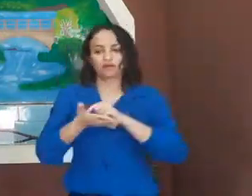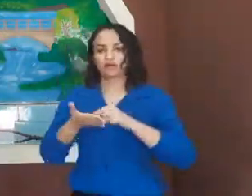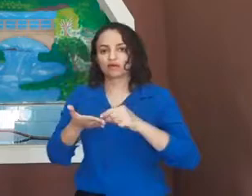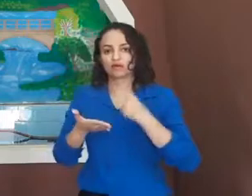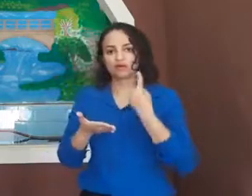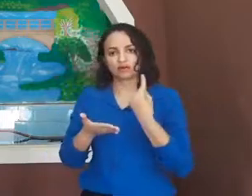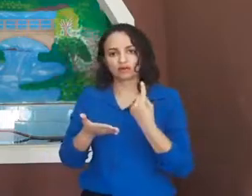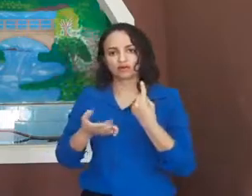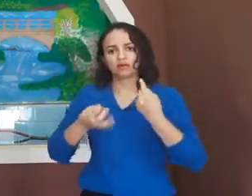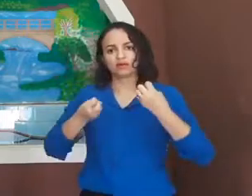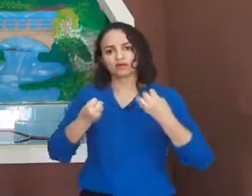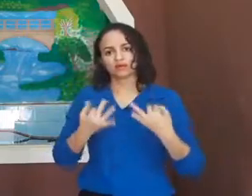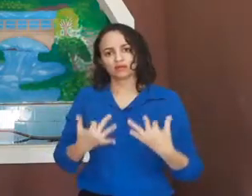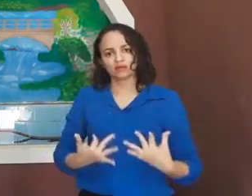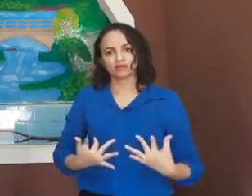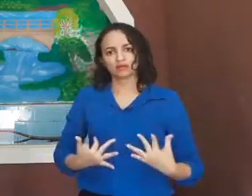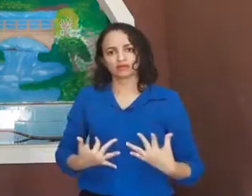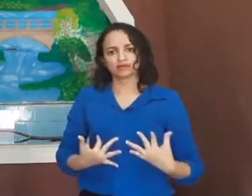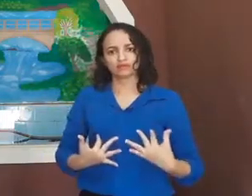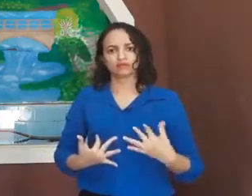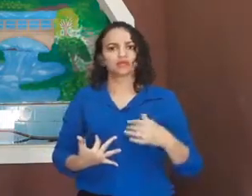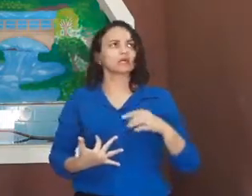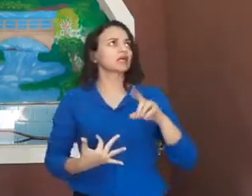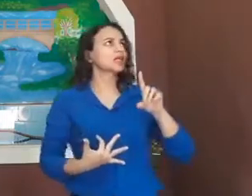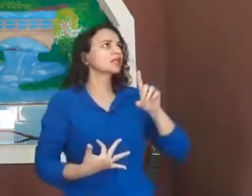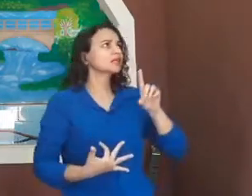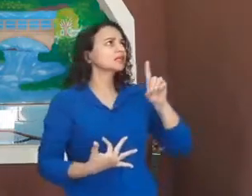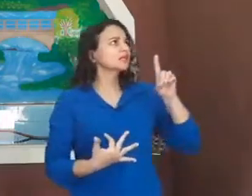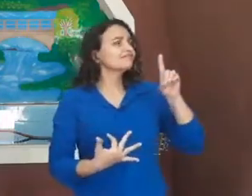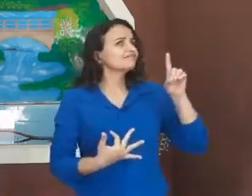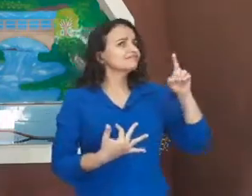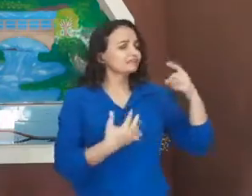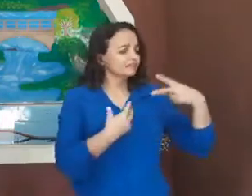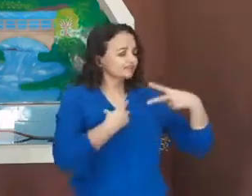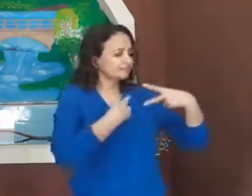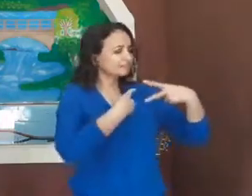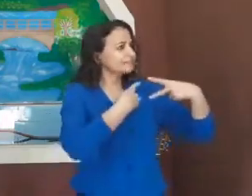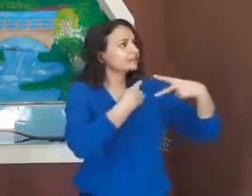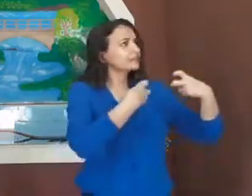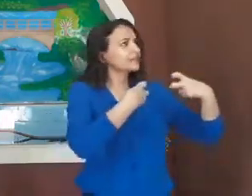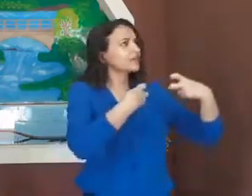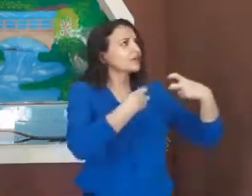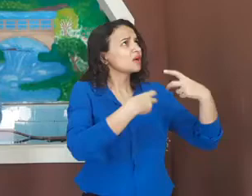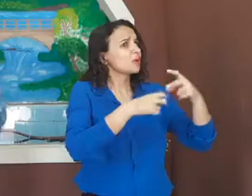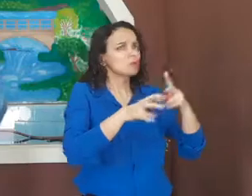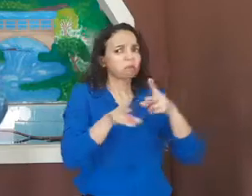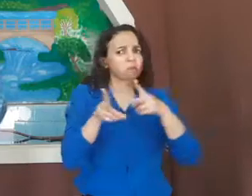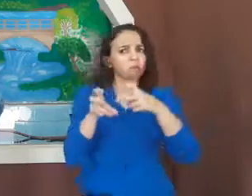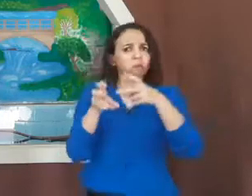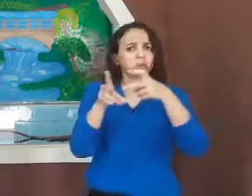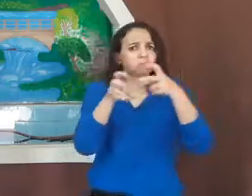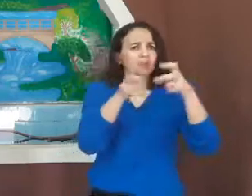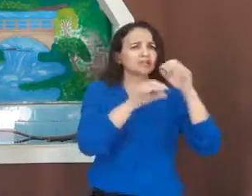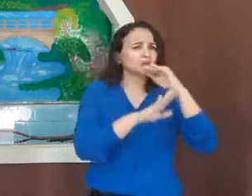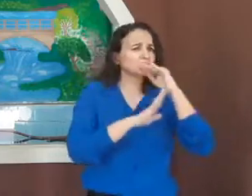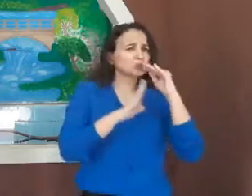o versículo 3. Se tu, Senhor, observar as iniquidades, Senhor, quem subsistirá? Ou seja, está